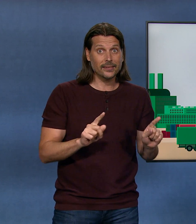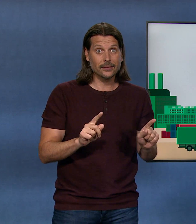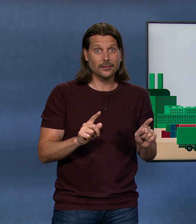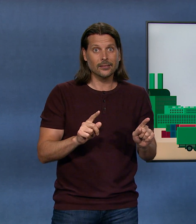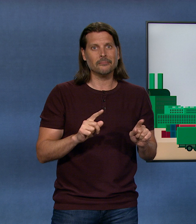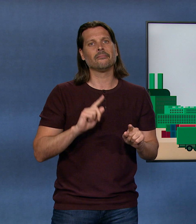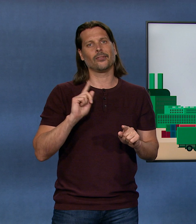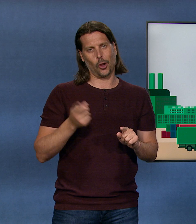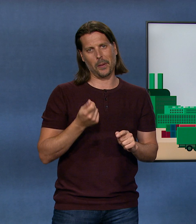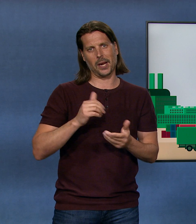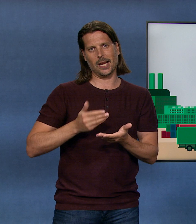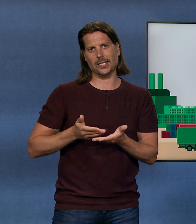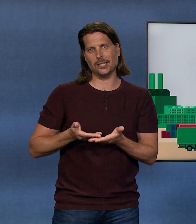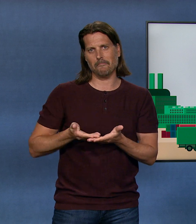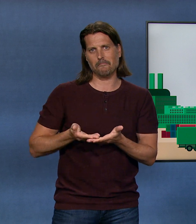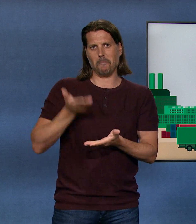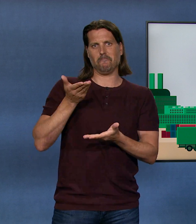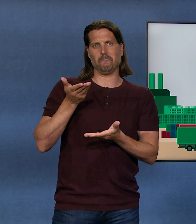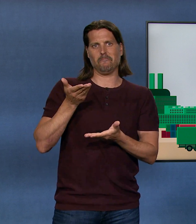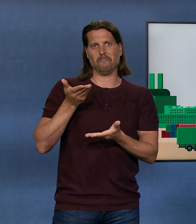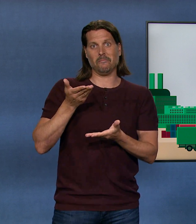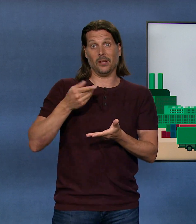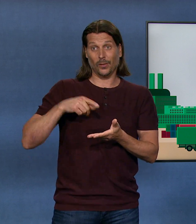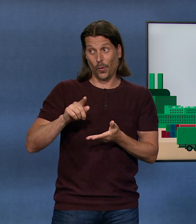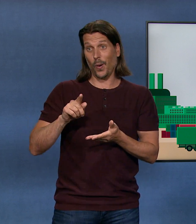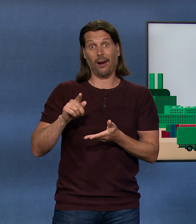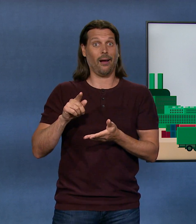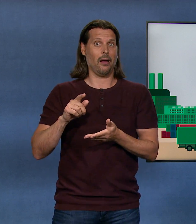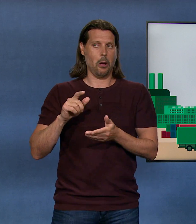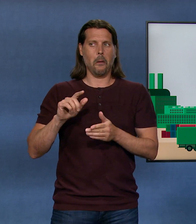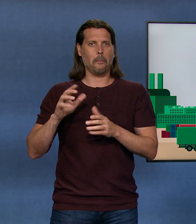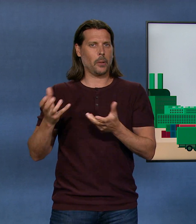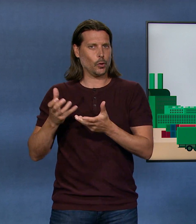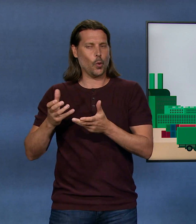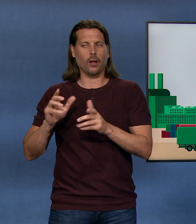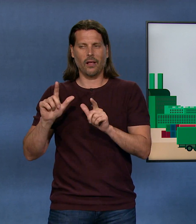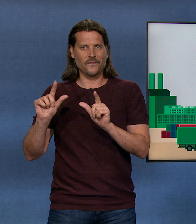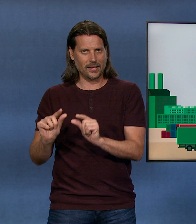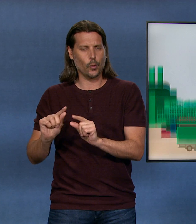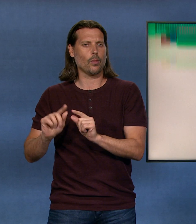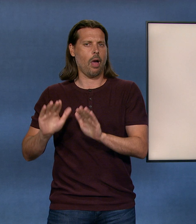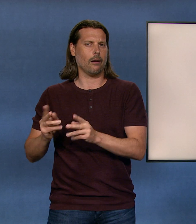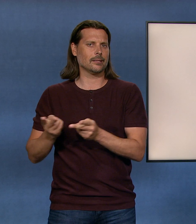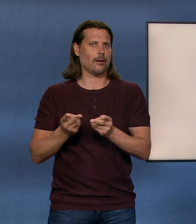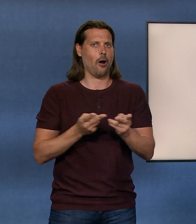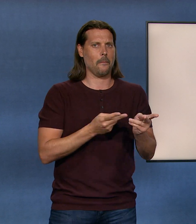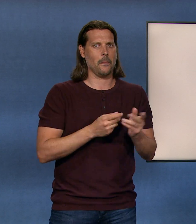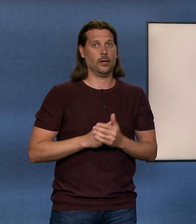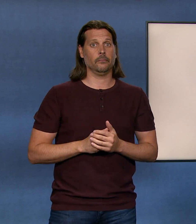weniger Produkte oder man muss länger auf sie warten. Und deshalb sind sie teurer. Die höheren Preise